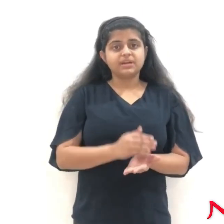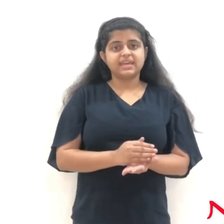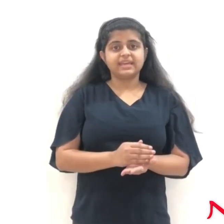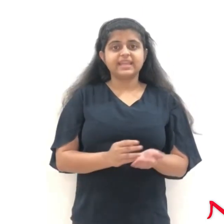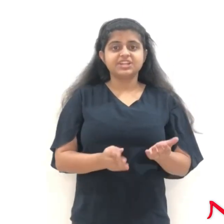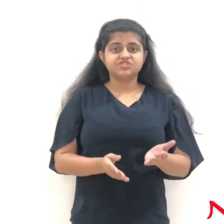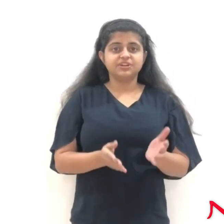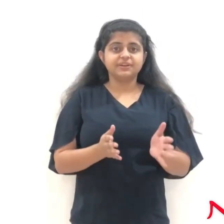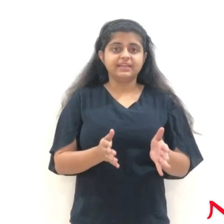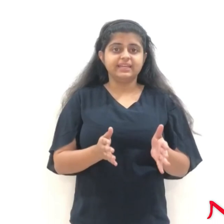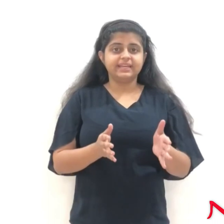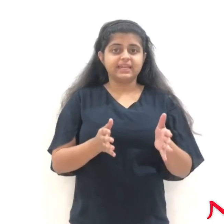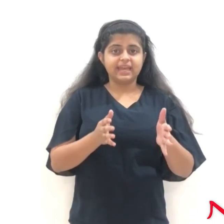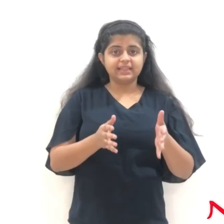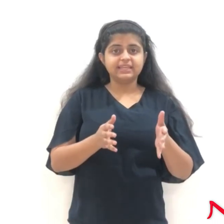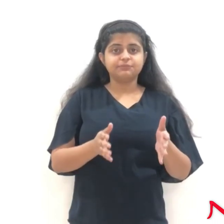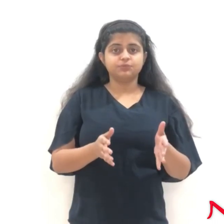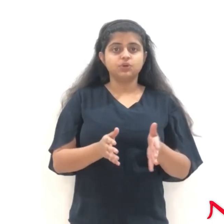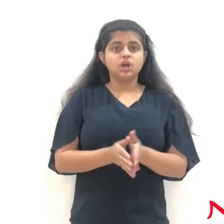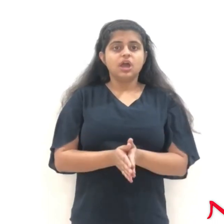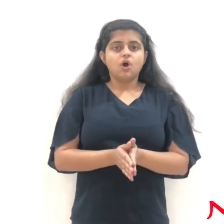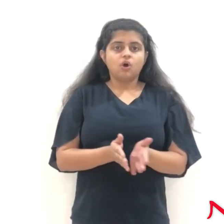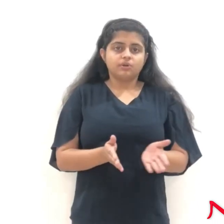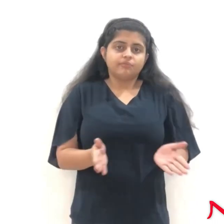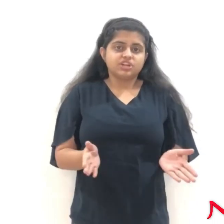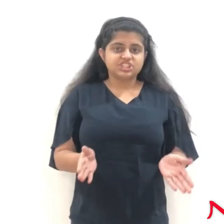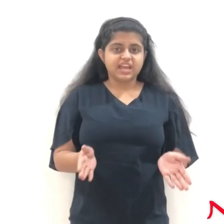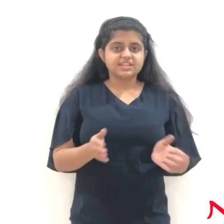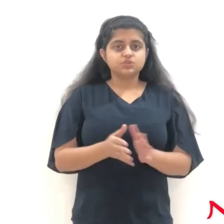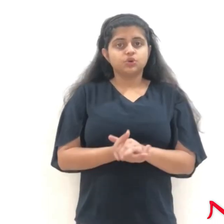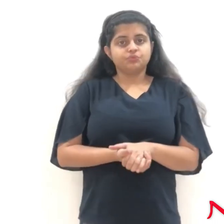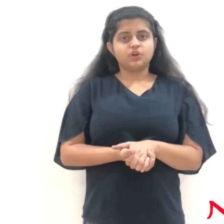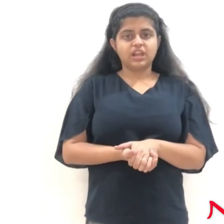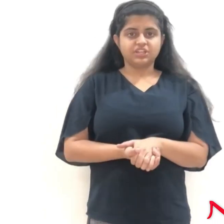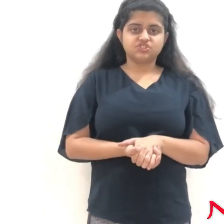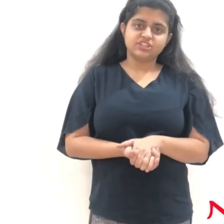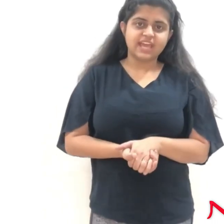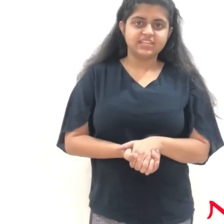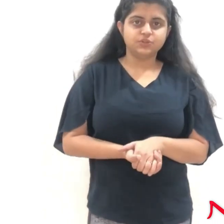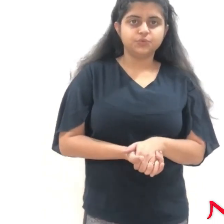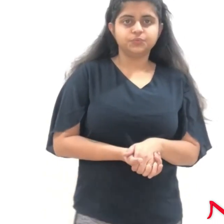children eat healthy food or what she has cooked for lunch. Thank you.